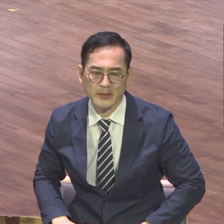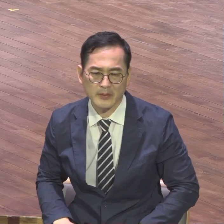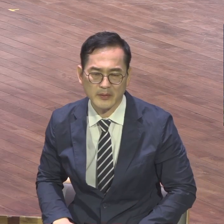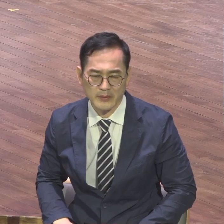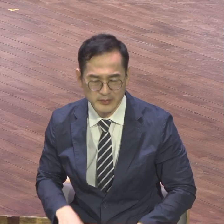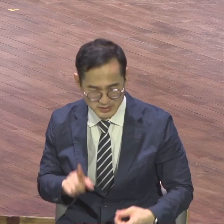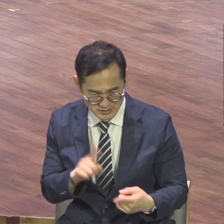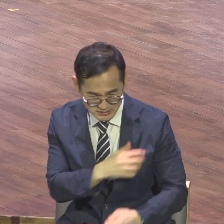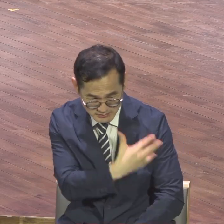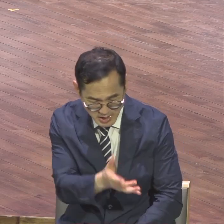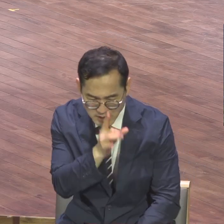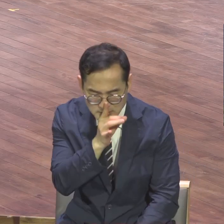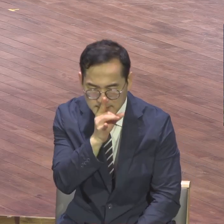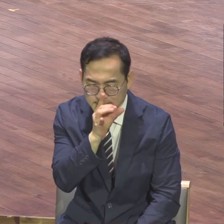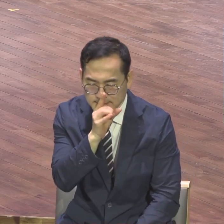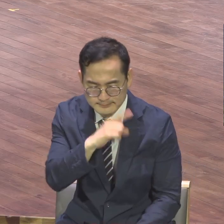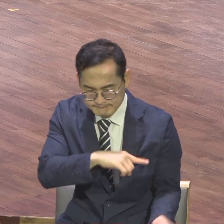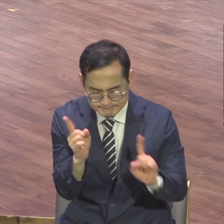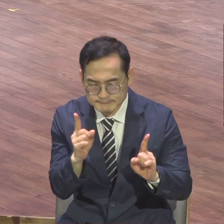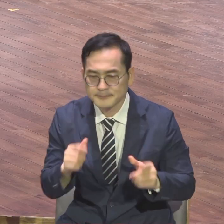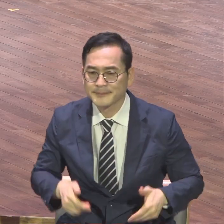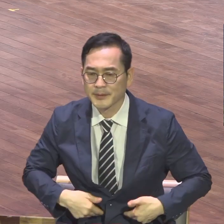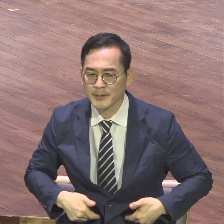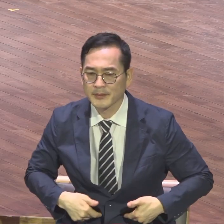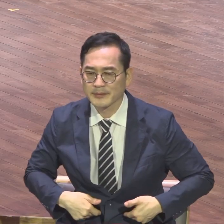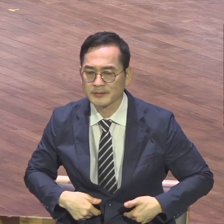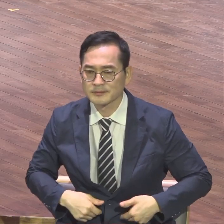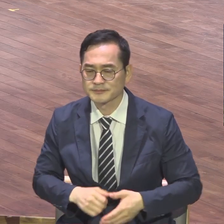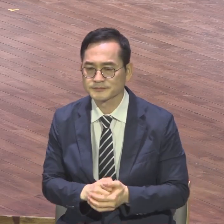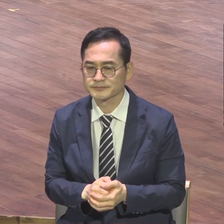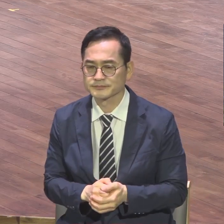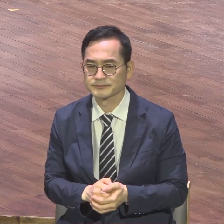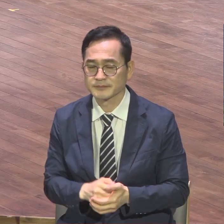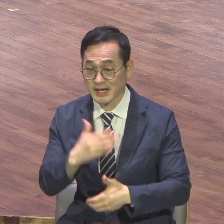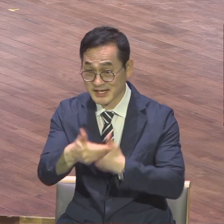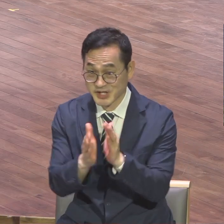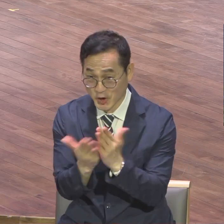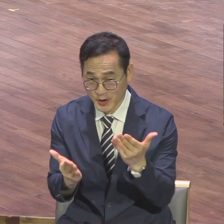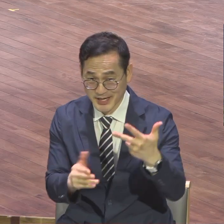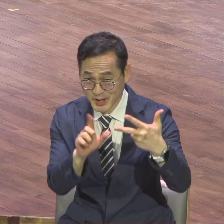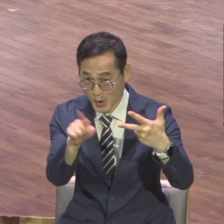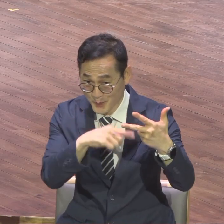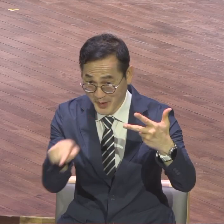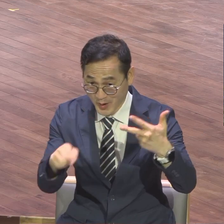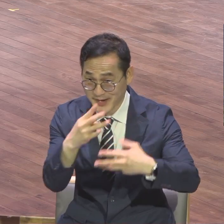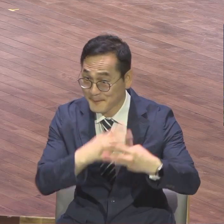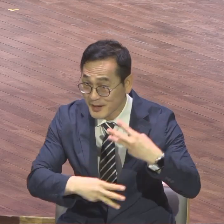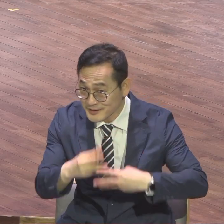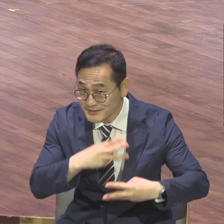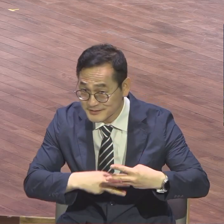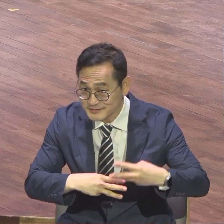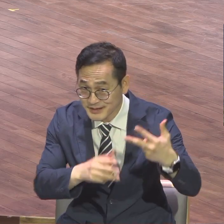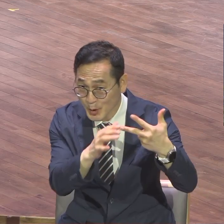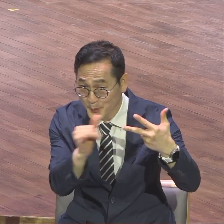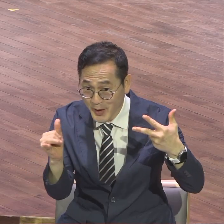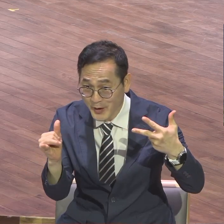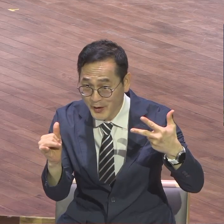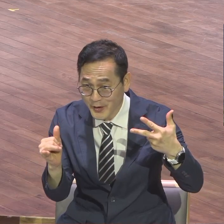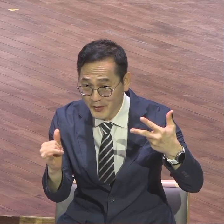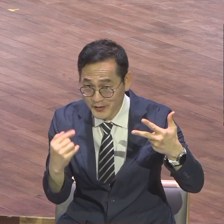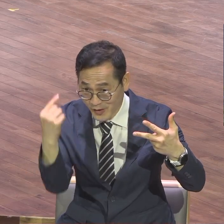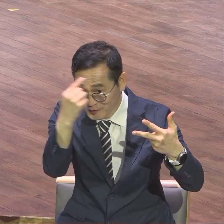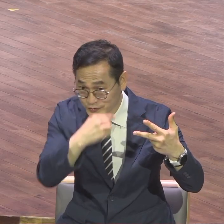그 핵심이 뭐예요? 성경에 7명 렘넌트가 나옵니다. 7렘넌트, 이